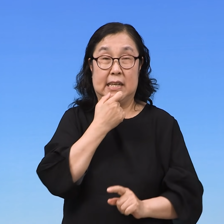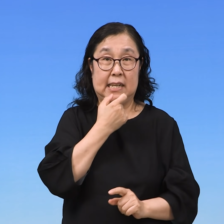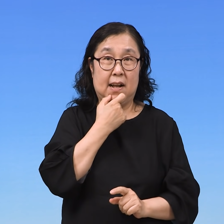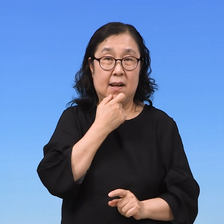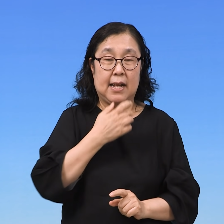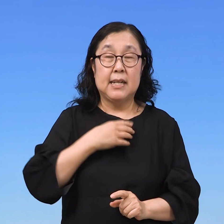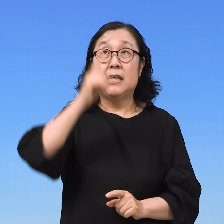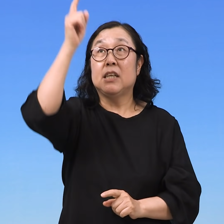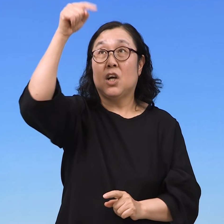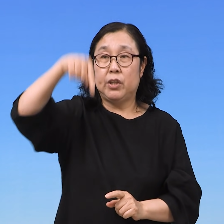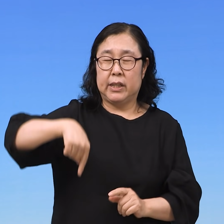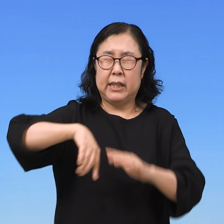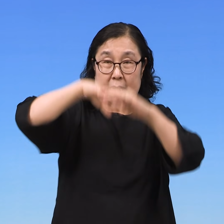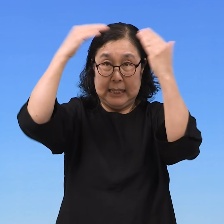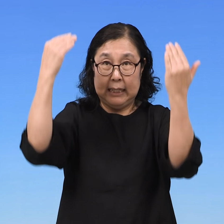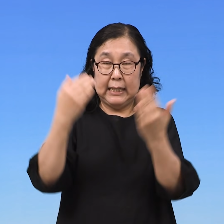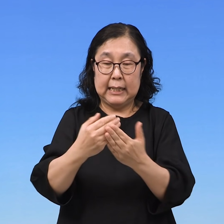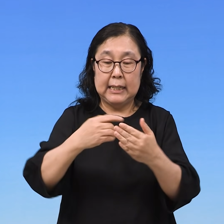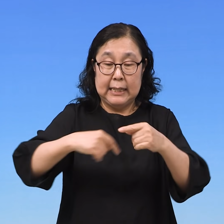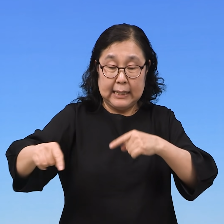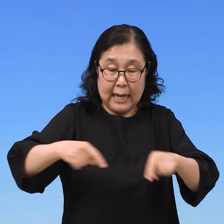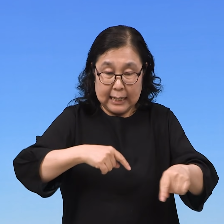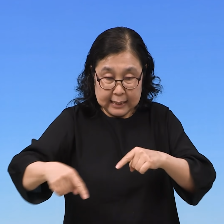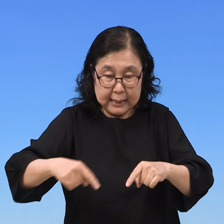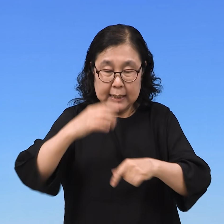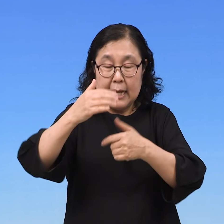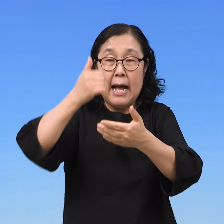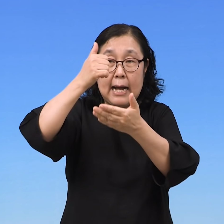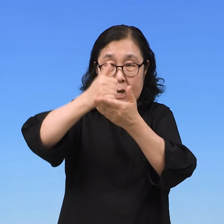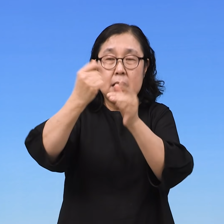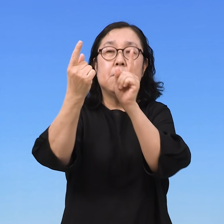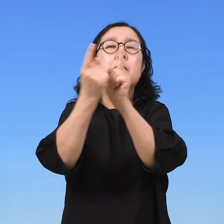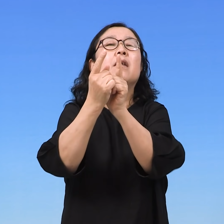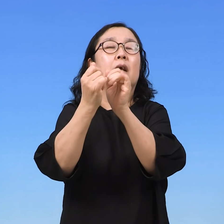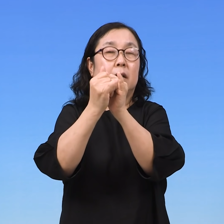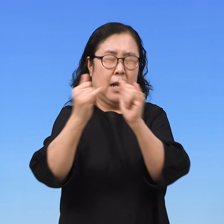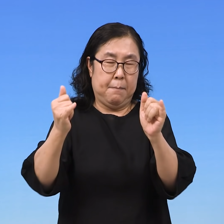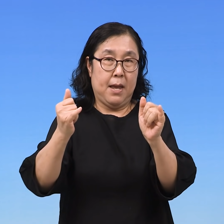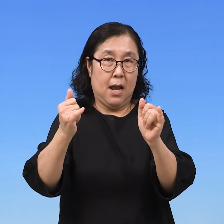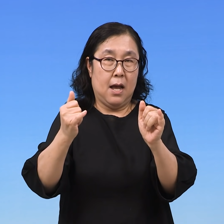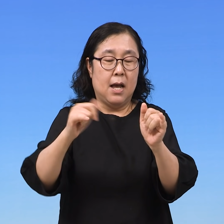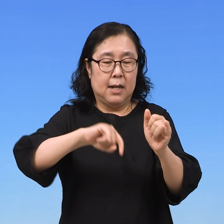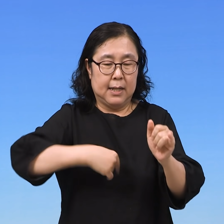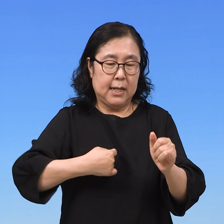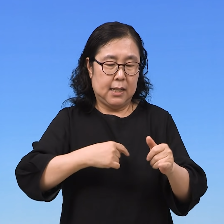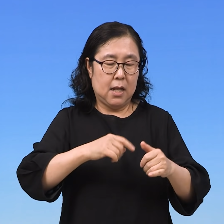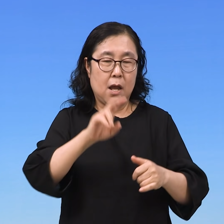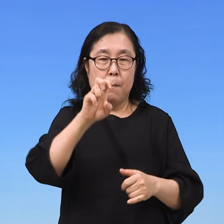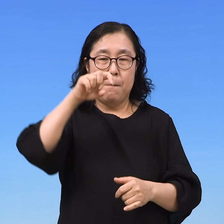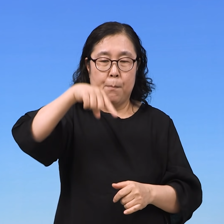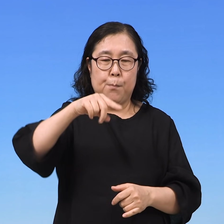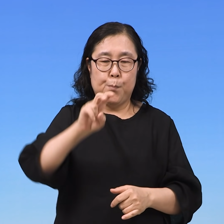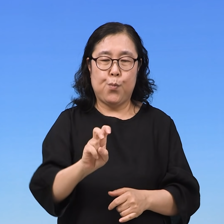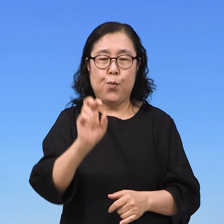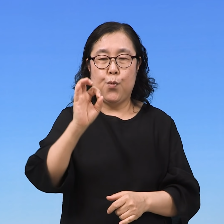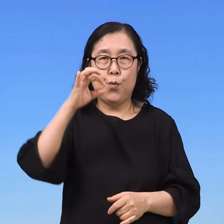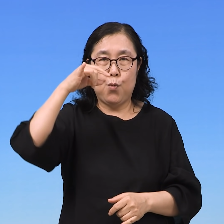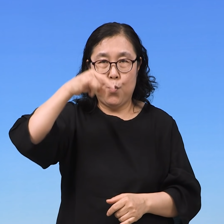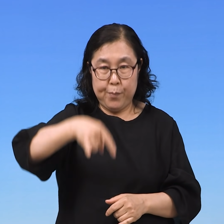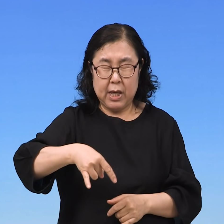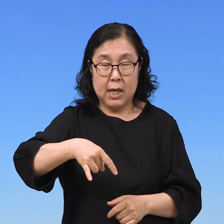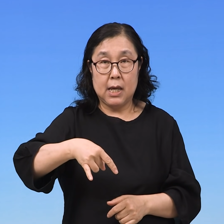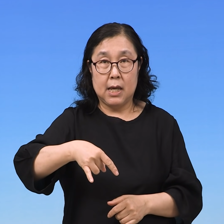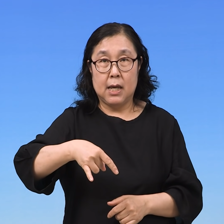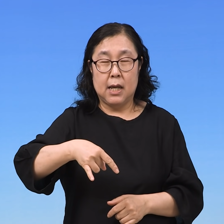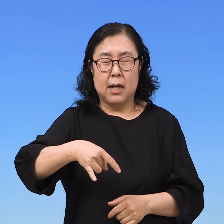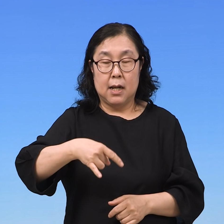나는 천지를 주관하시는 여호와 하나님을 상대하는 사람이야. 이게 품위 아닙니까? 품위.